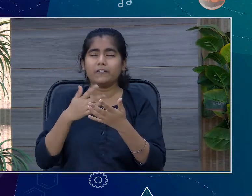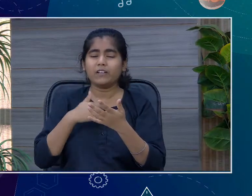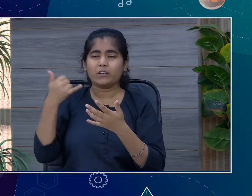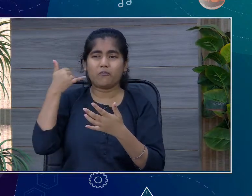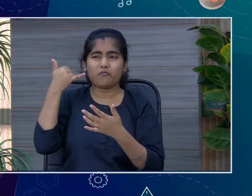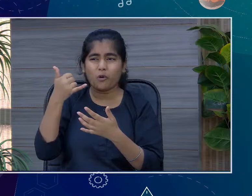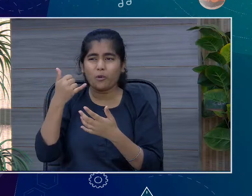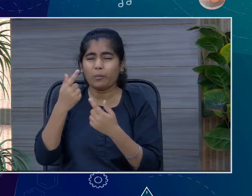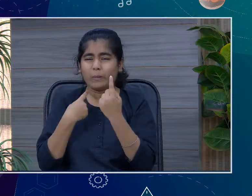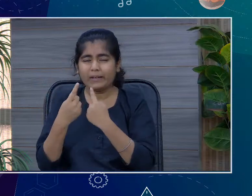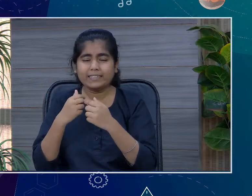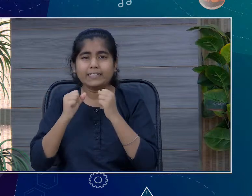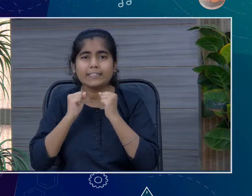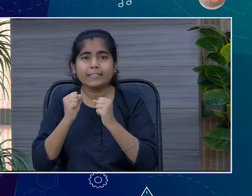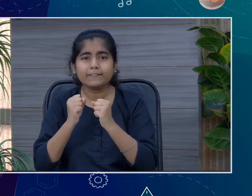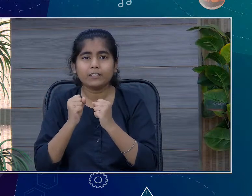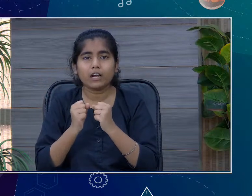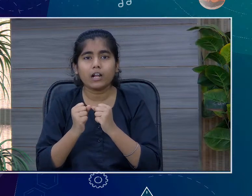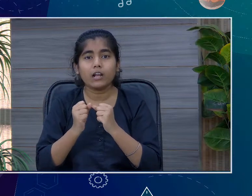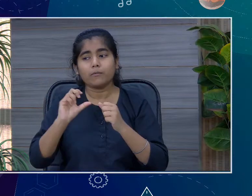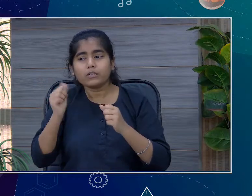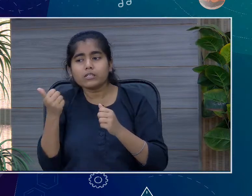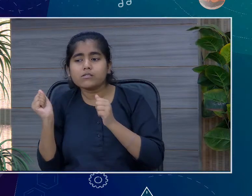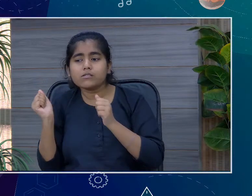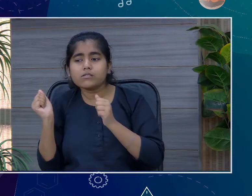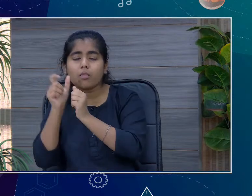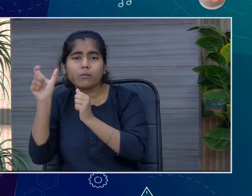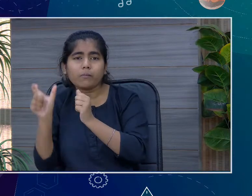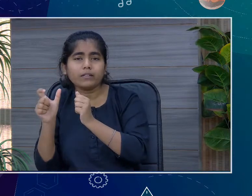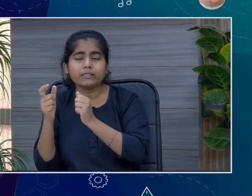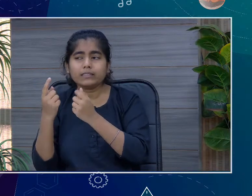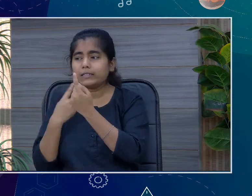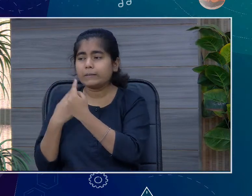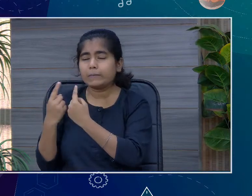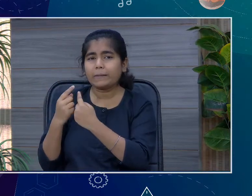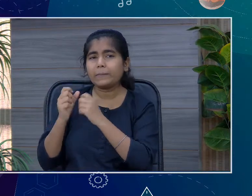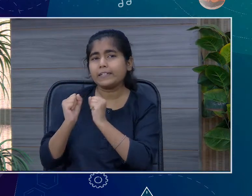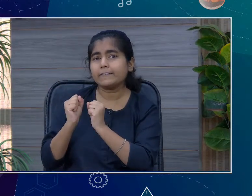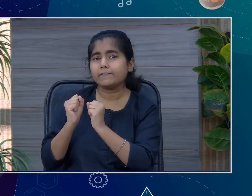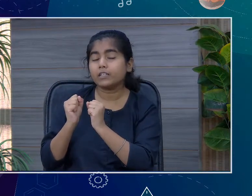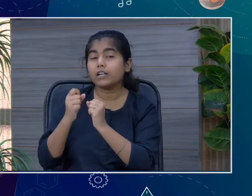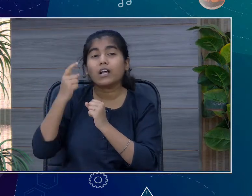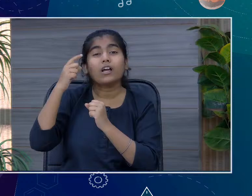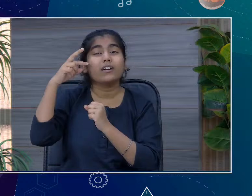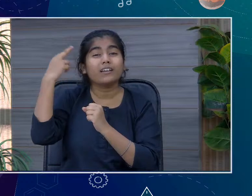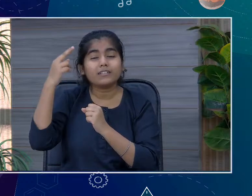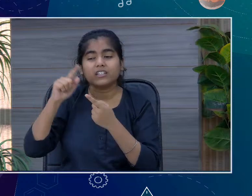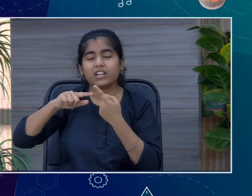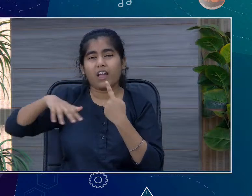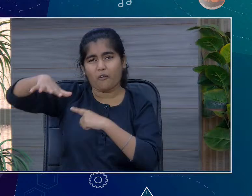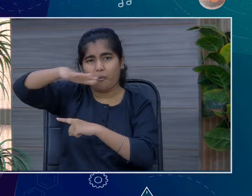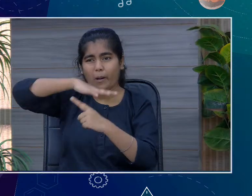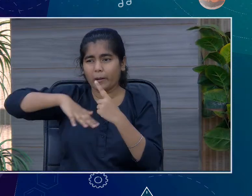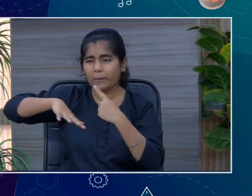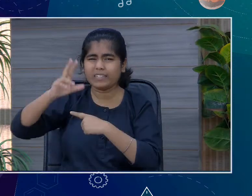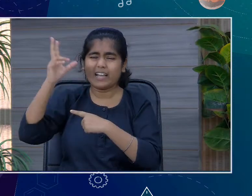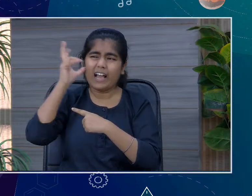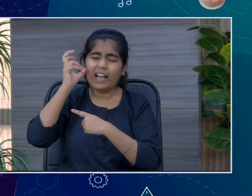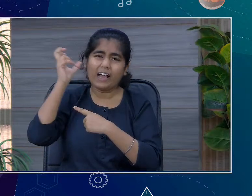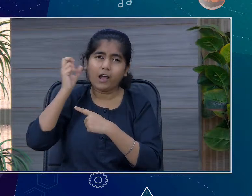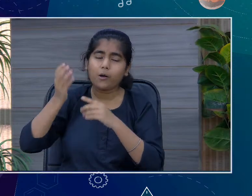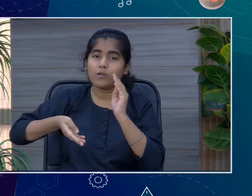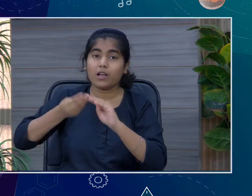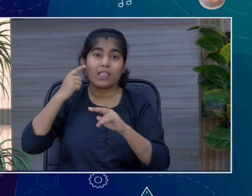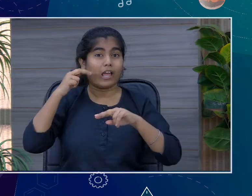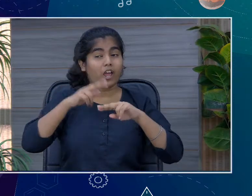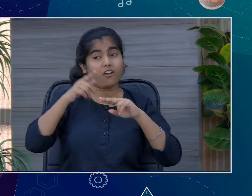सकते हैं, आप अपने जो साथ में खड़ा है उससे भी बात नहीं कर सकते हैं क्योंकि एनवायरनमेंट की नॉइज़ बहुत आ रही है। लेकिन अगर आपको साइन लैंग्वेज